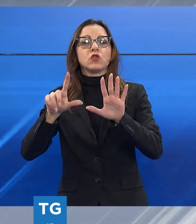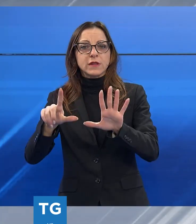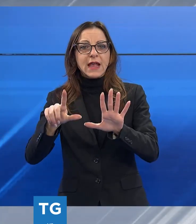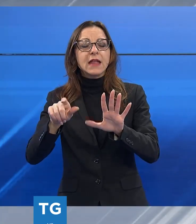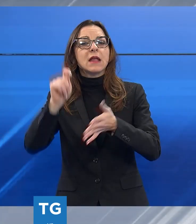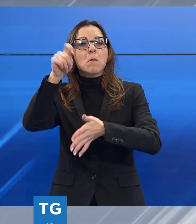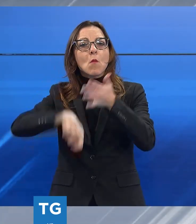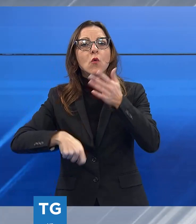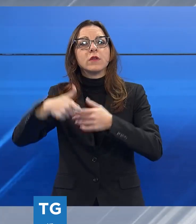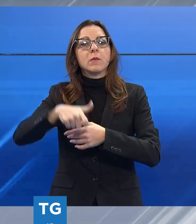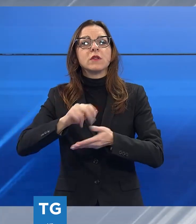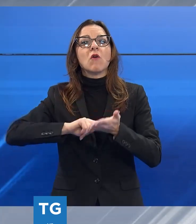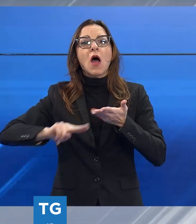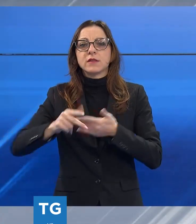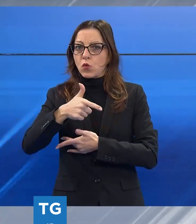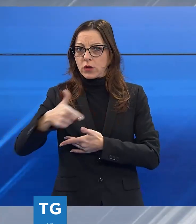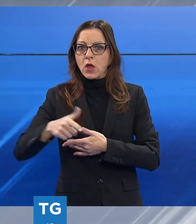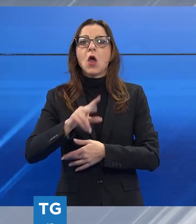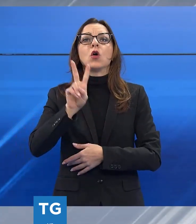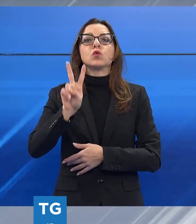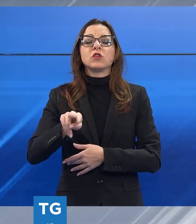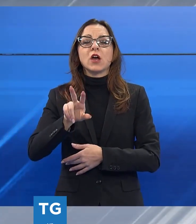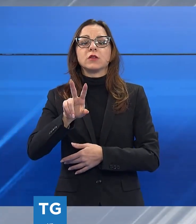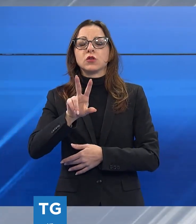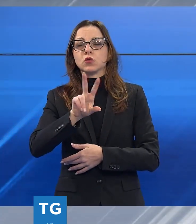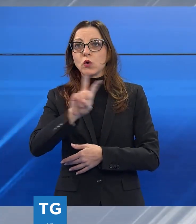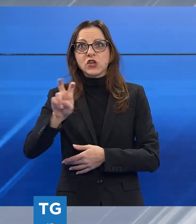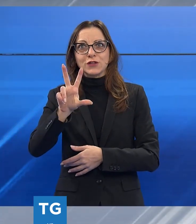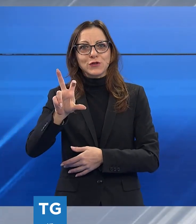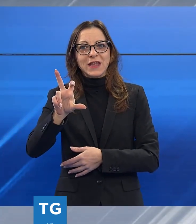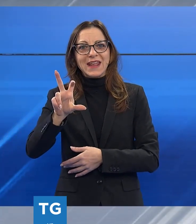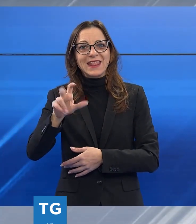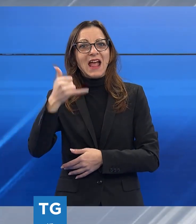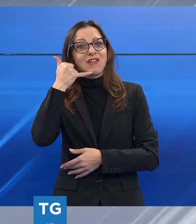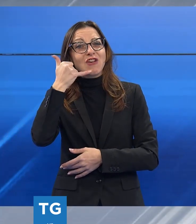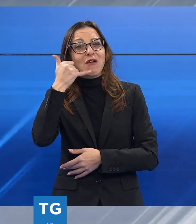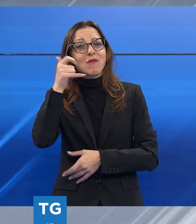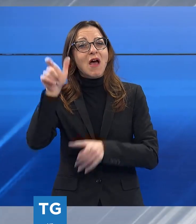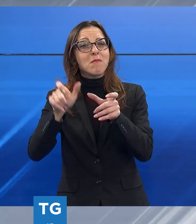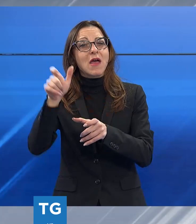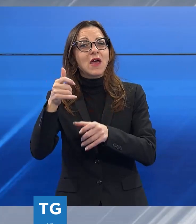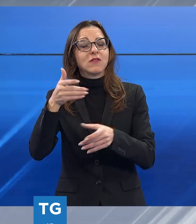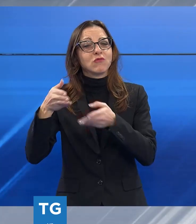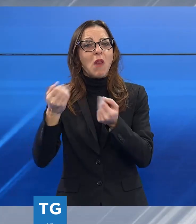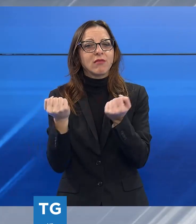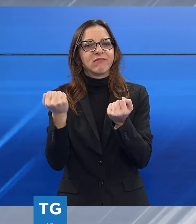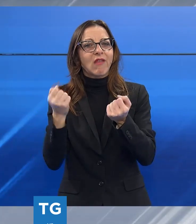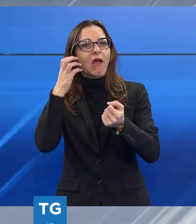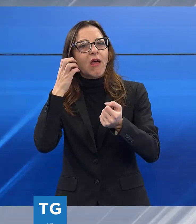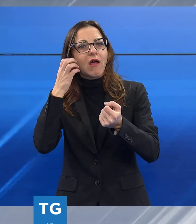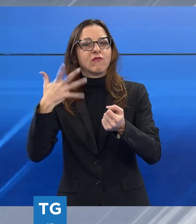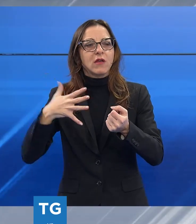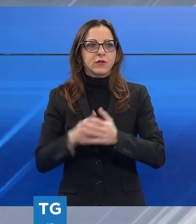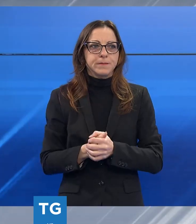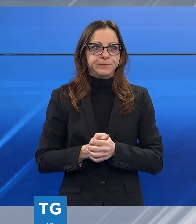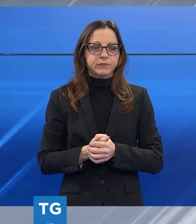l'assenza dell'assicurazione e 230 l'utilizzo del cellulare alla guida. Sul fronte della lotta alla guida